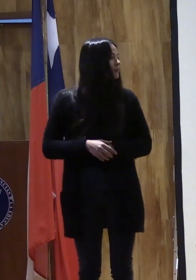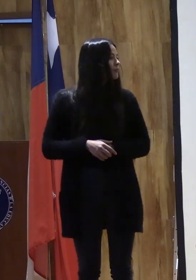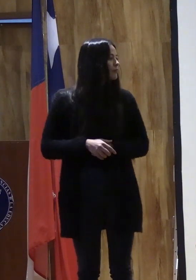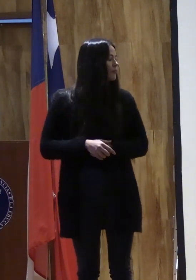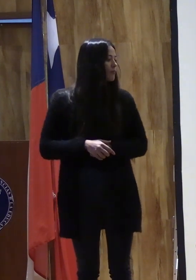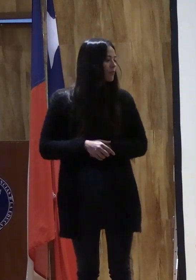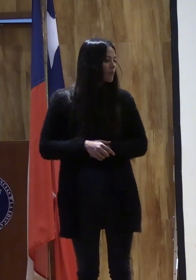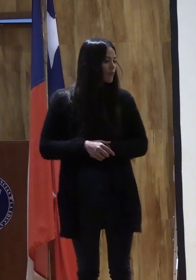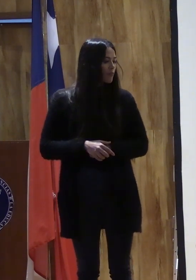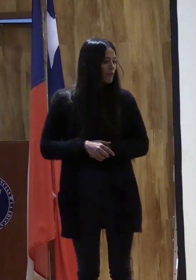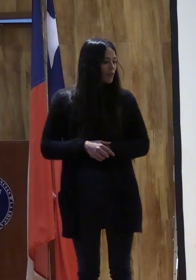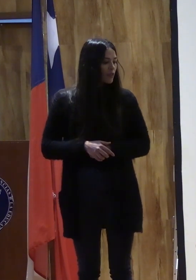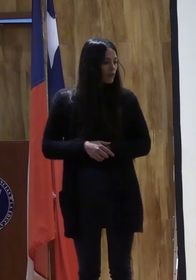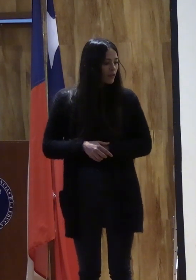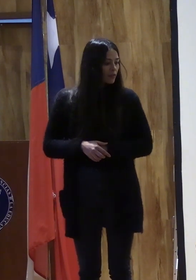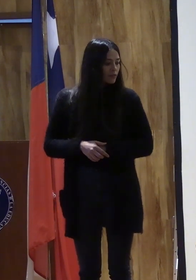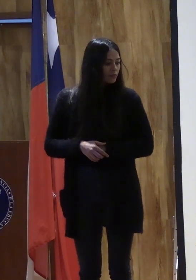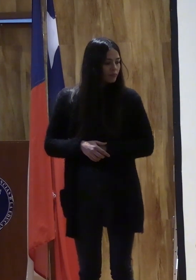Bueno,